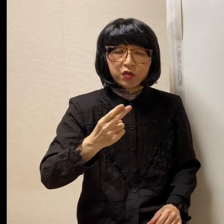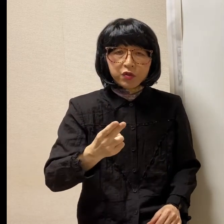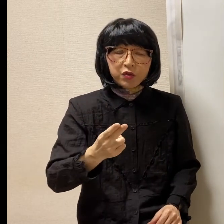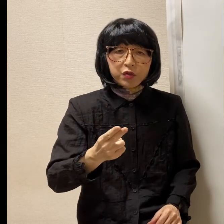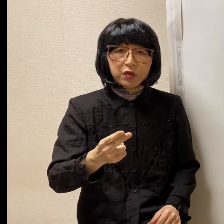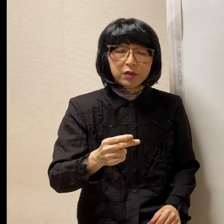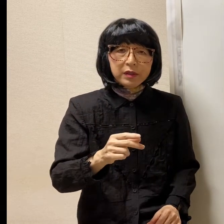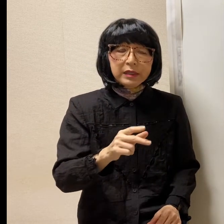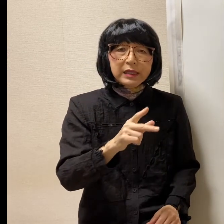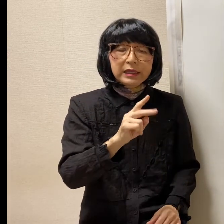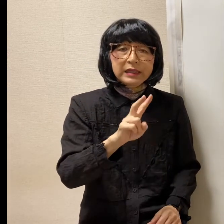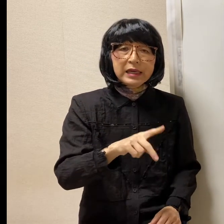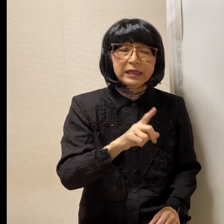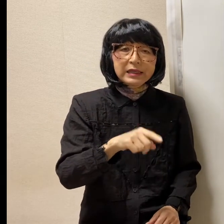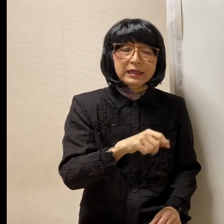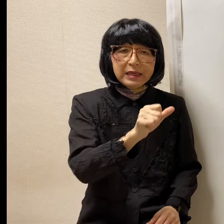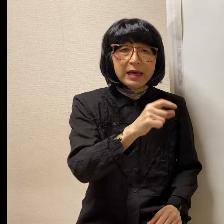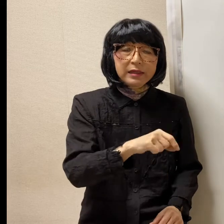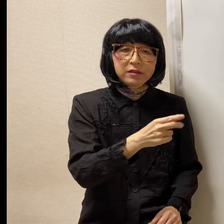I cooked curry and rice.